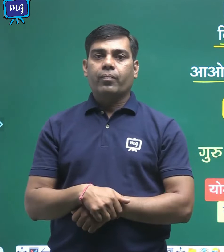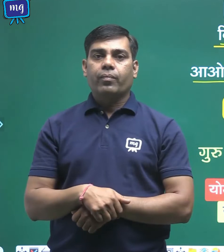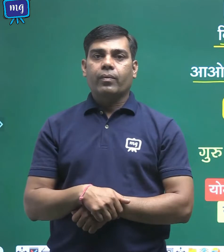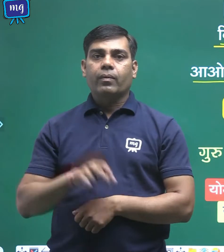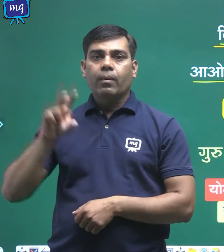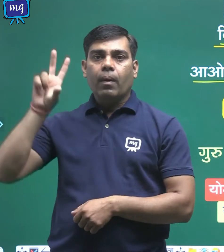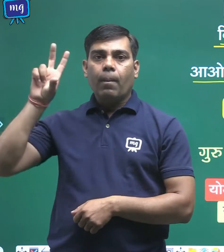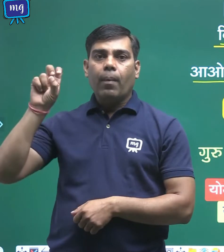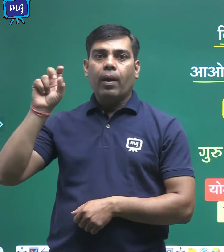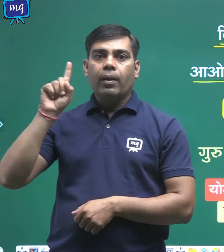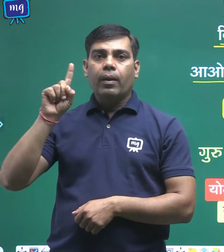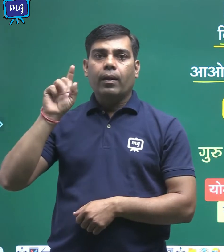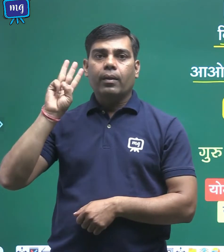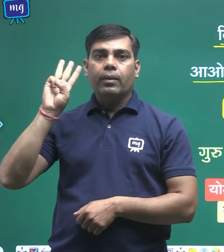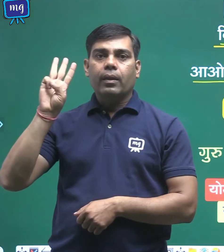पाठ 13 है।